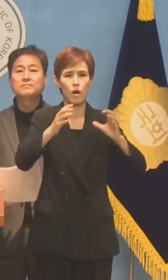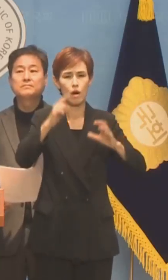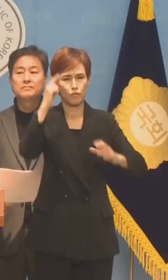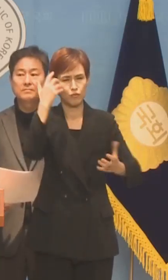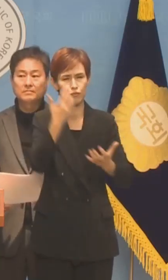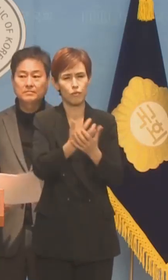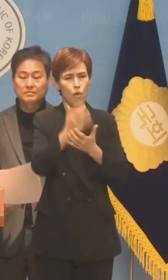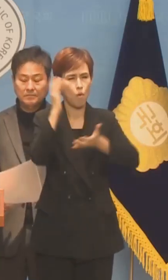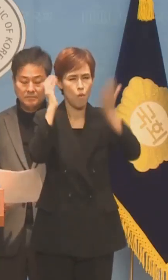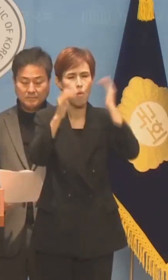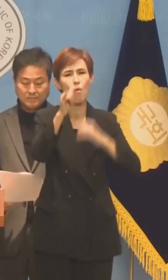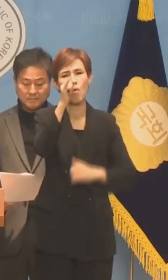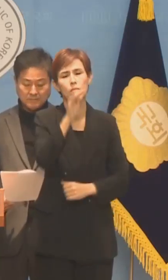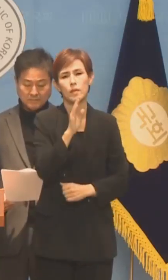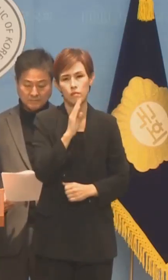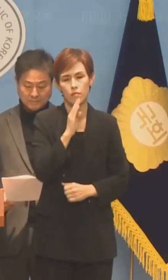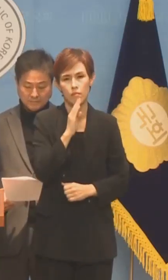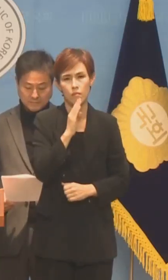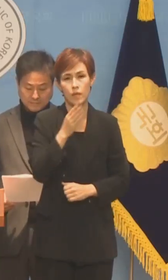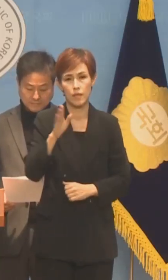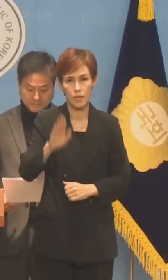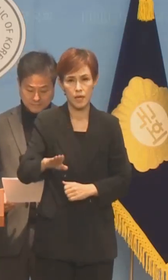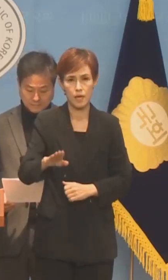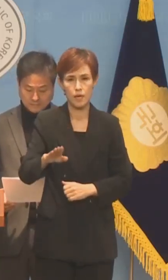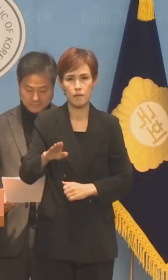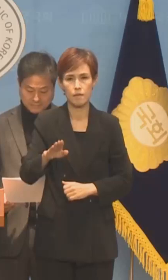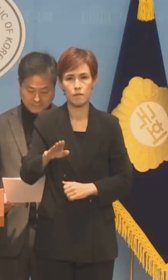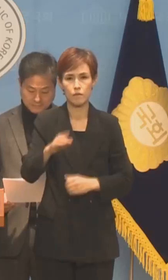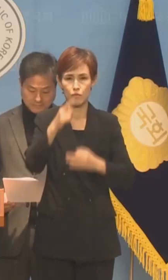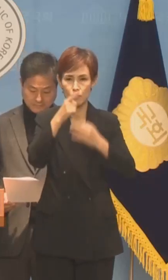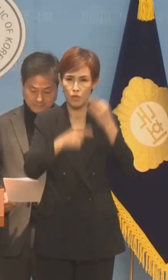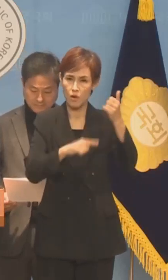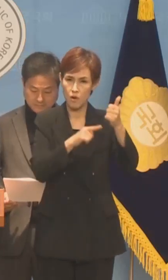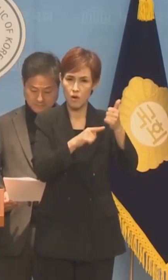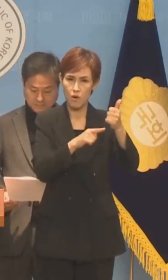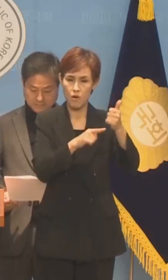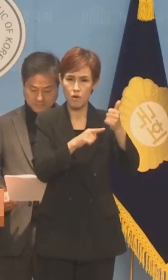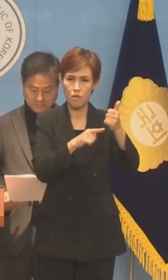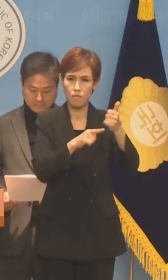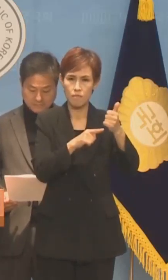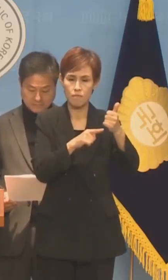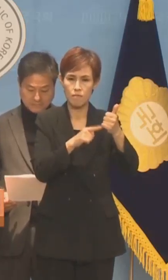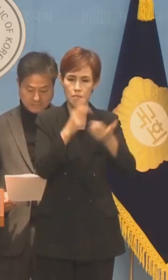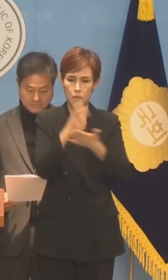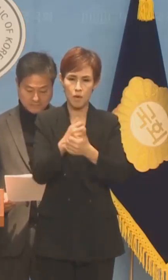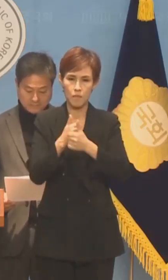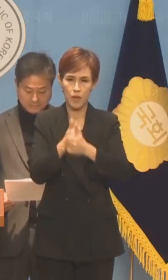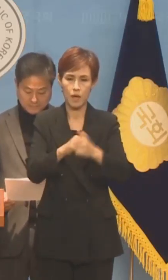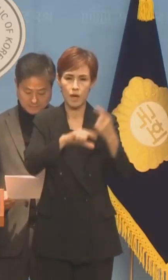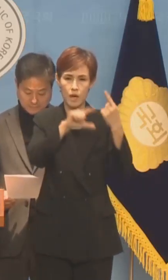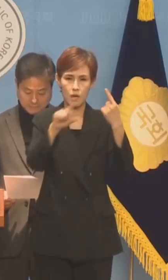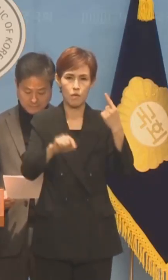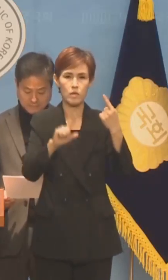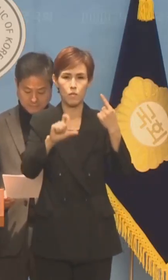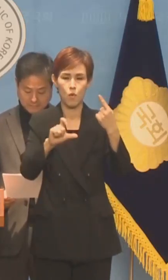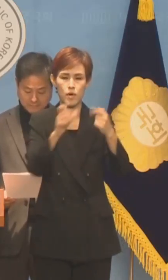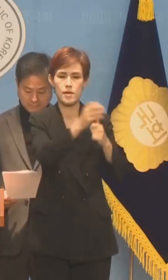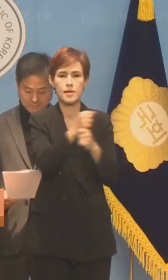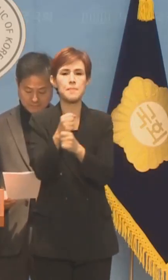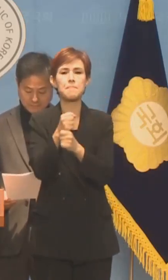충격과 혼란을 겪었지만 내란 수괴 피의자 윤석열이 헌법과 법률에 따라 1월 15일